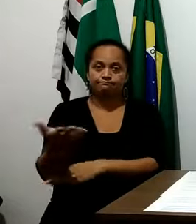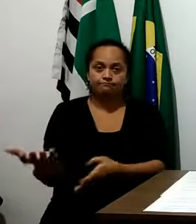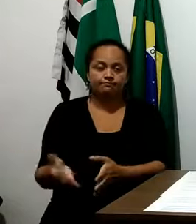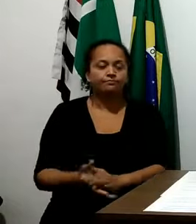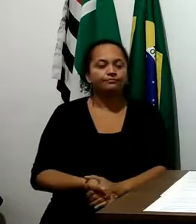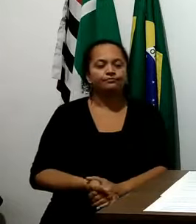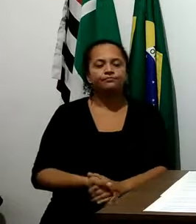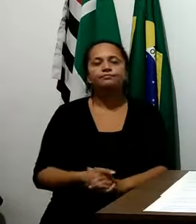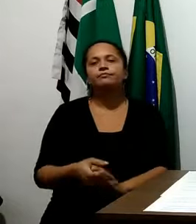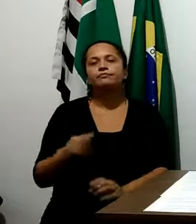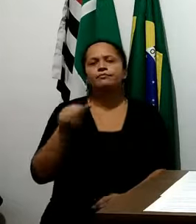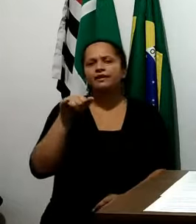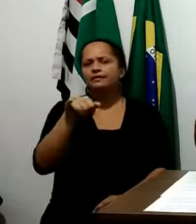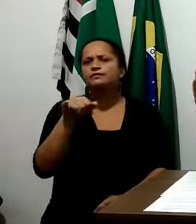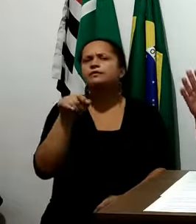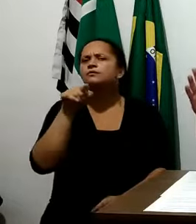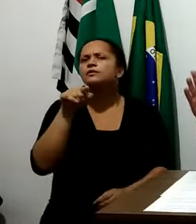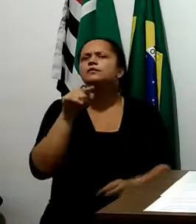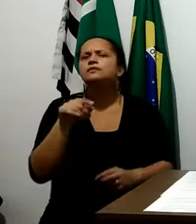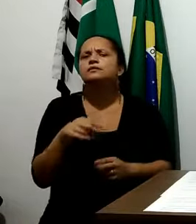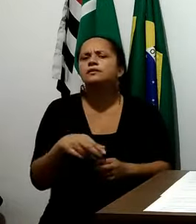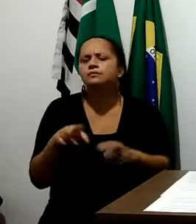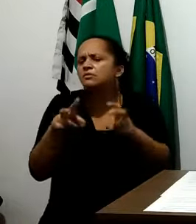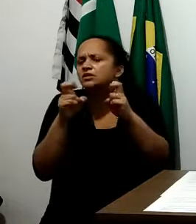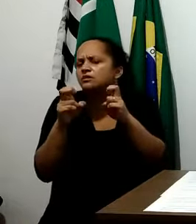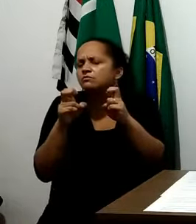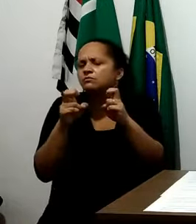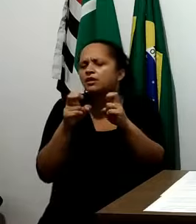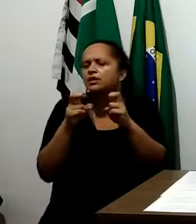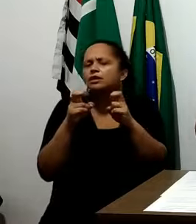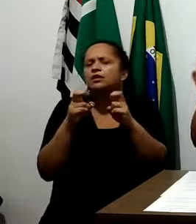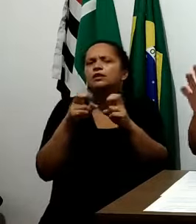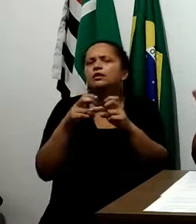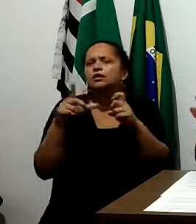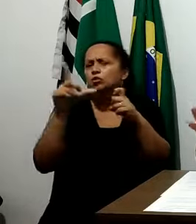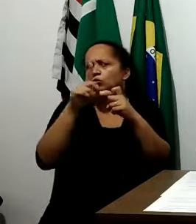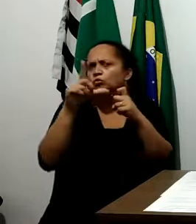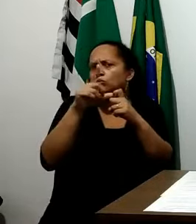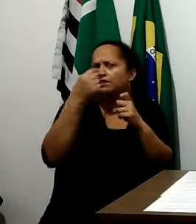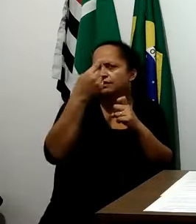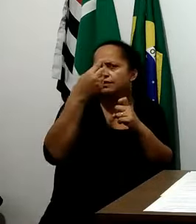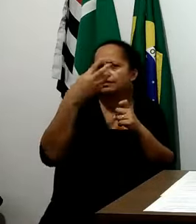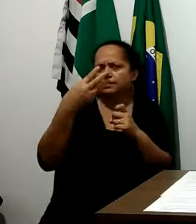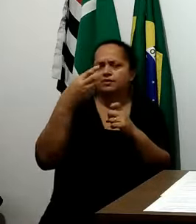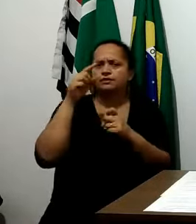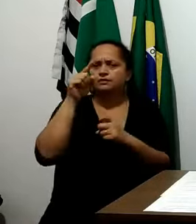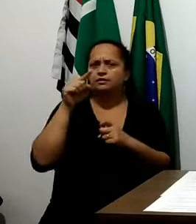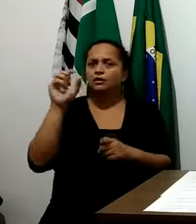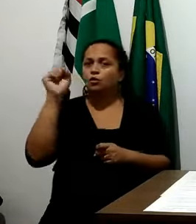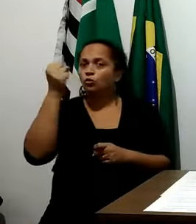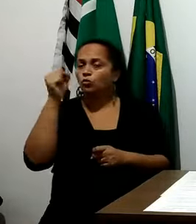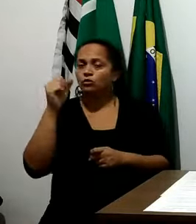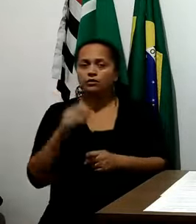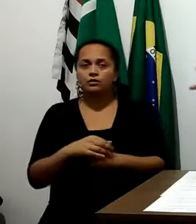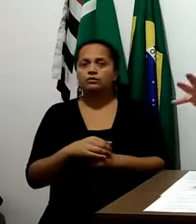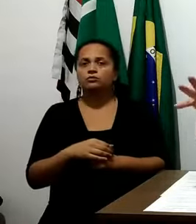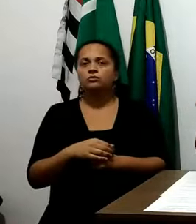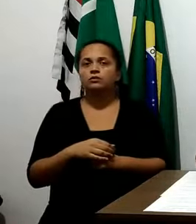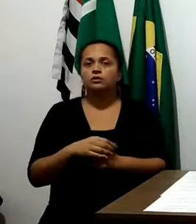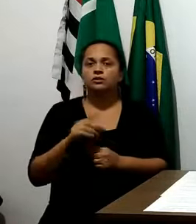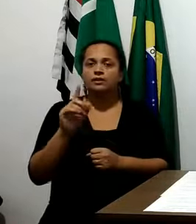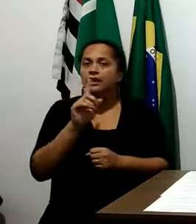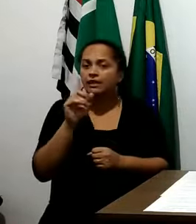do versículo 8, não há uma conclusão. Não sabemos se o pedido